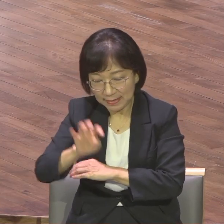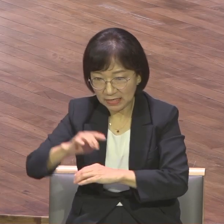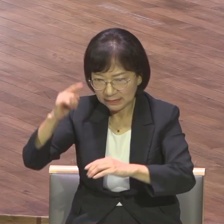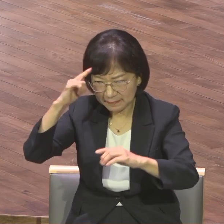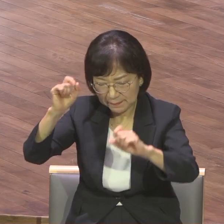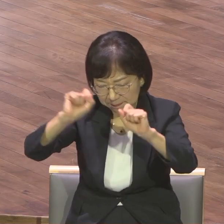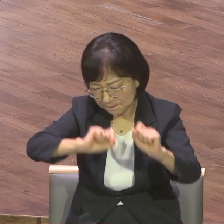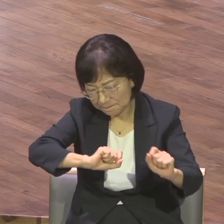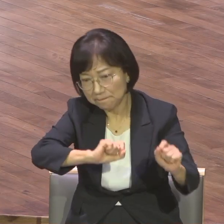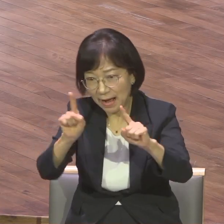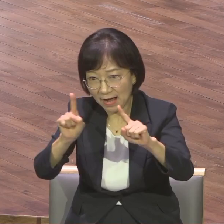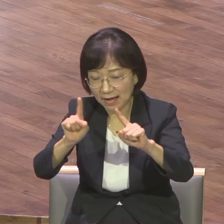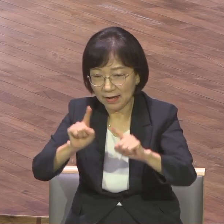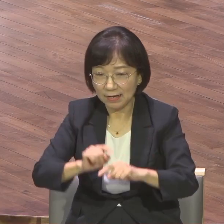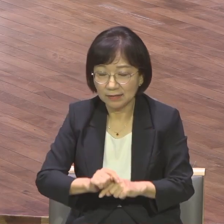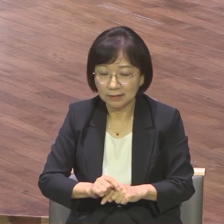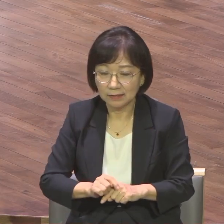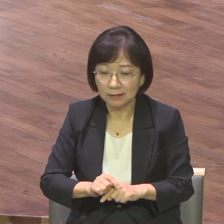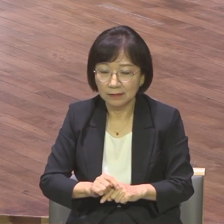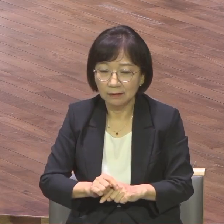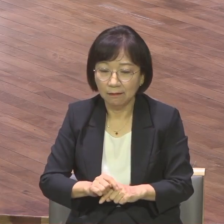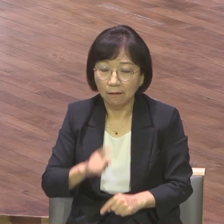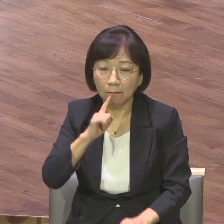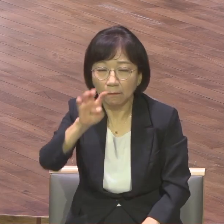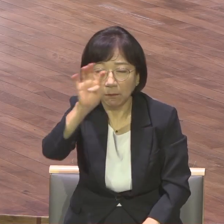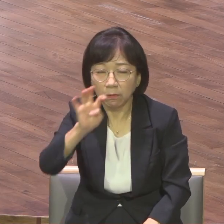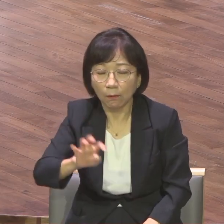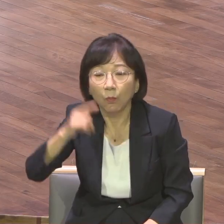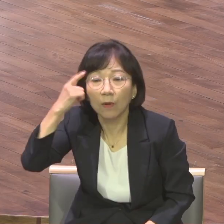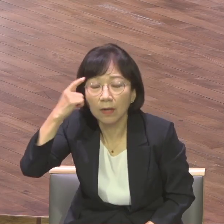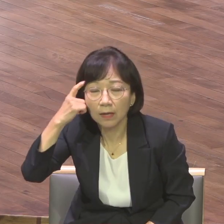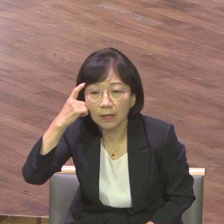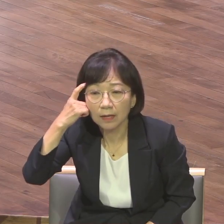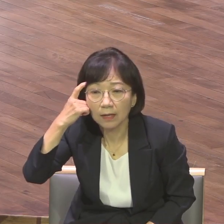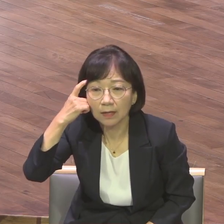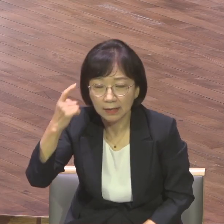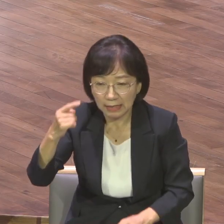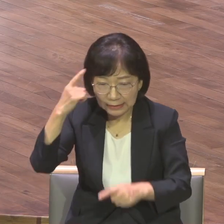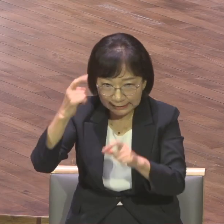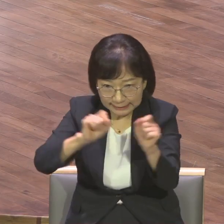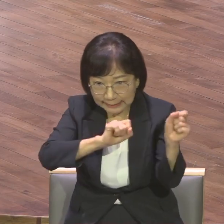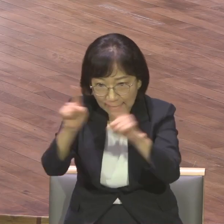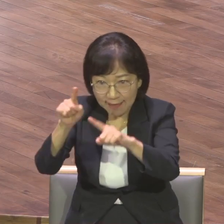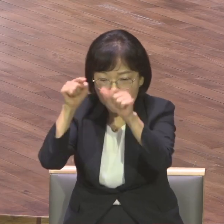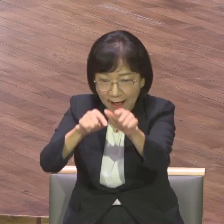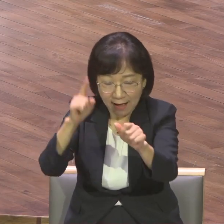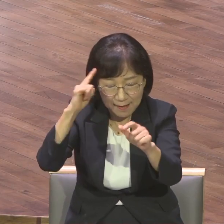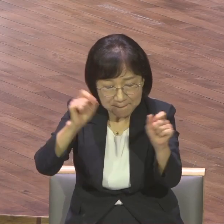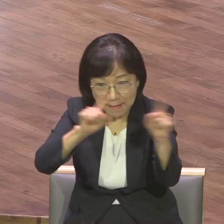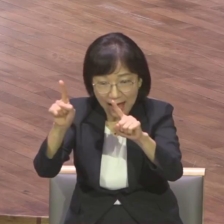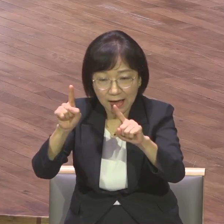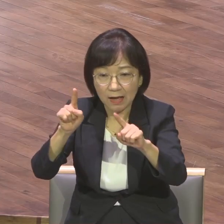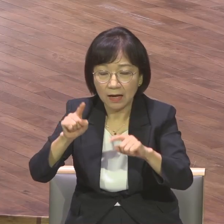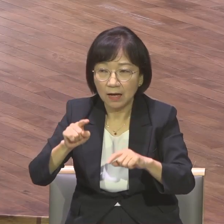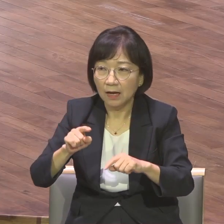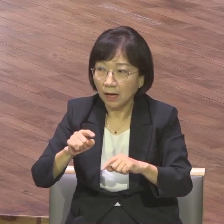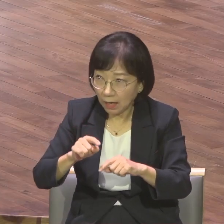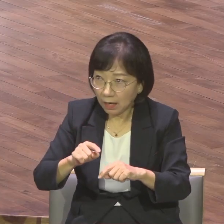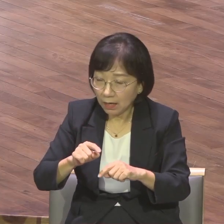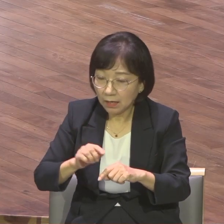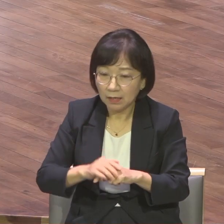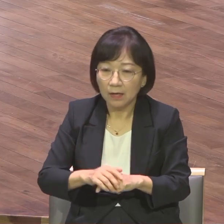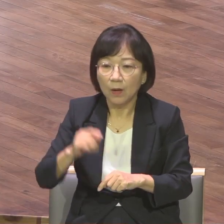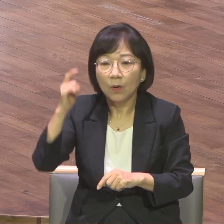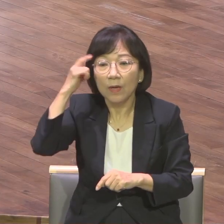이 말씀하신 이유가 뭡니까? 깨어 있으라. 계속 반복합니다. 깨어 있지 아니하면 사단의